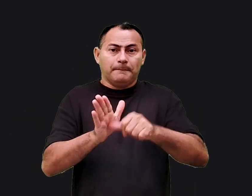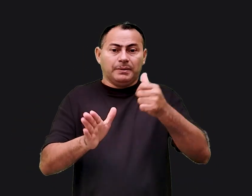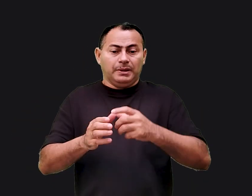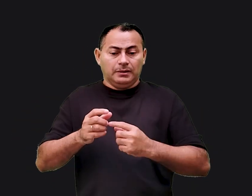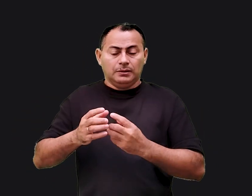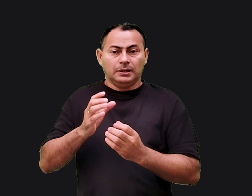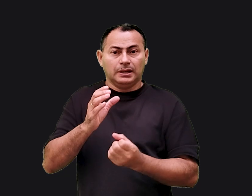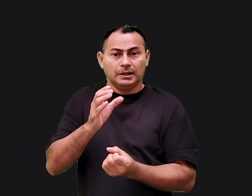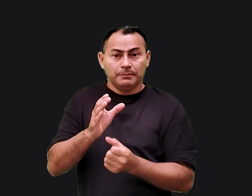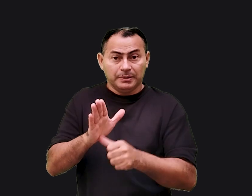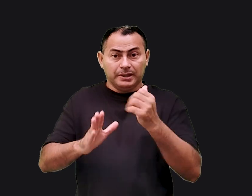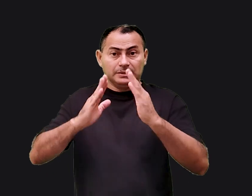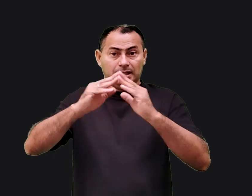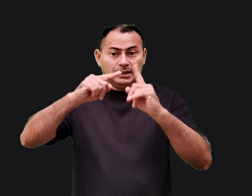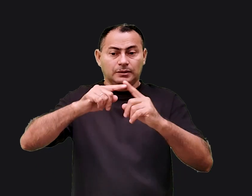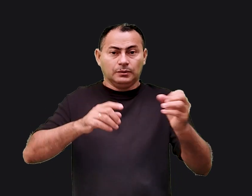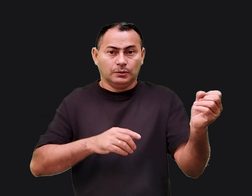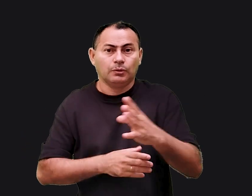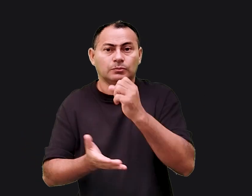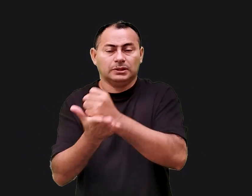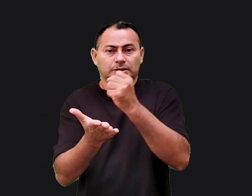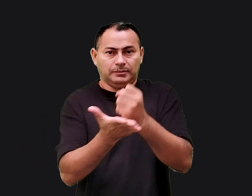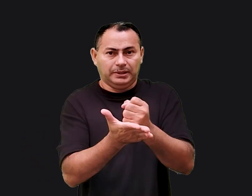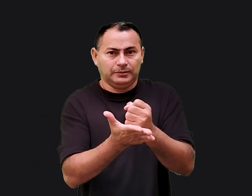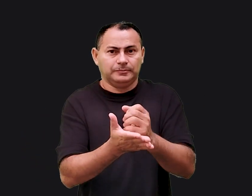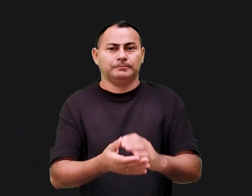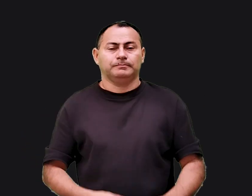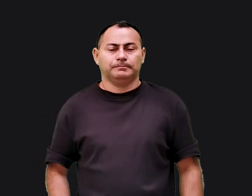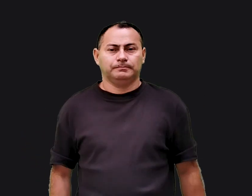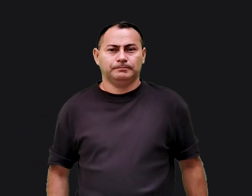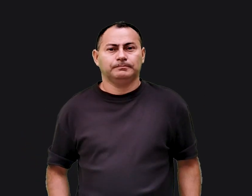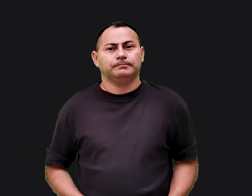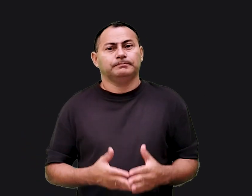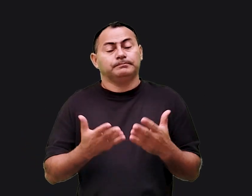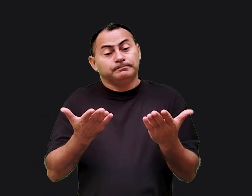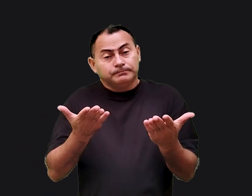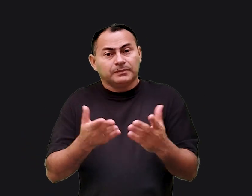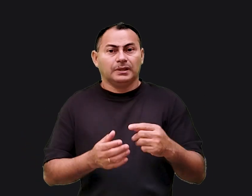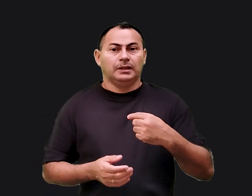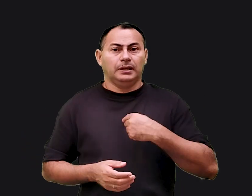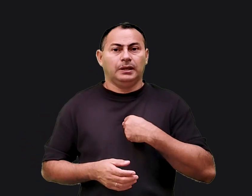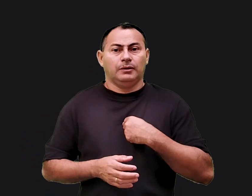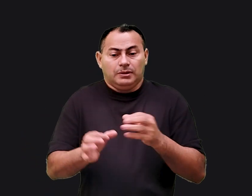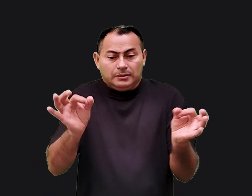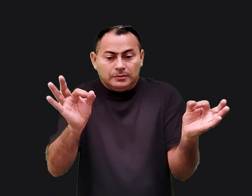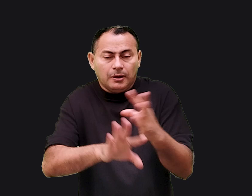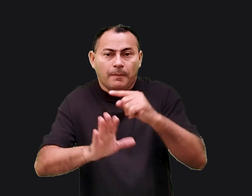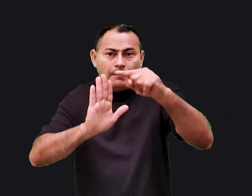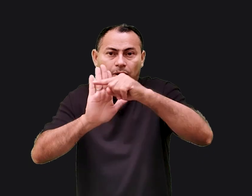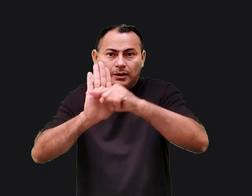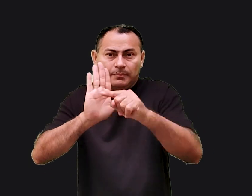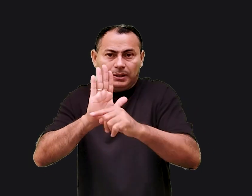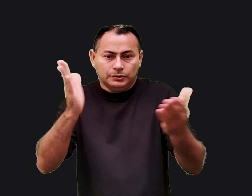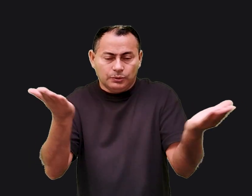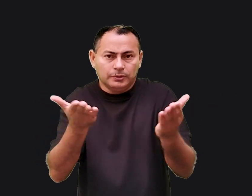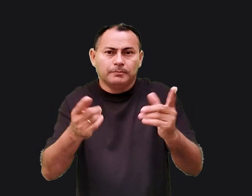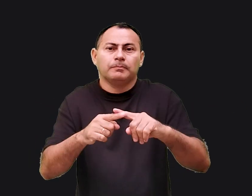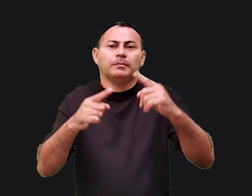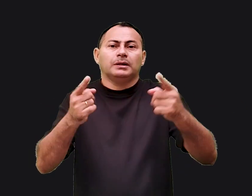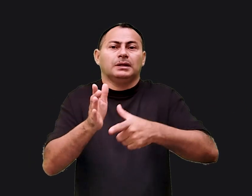primeira geração das igrejas do novo testamento Infelizmente eu tenho que encerrar o programa de de hoje mas